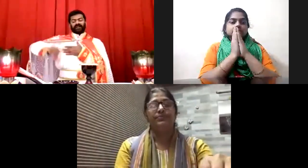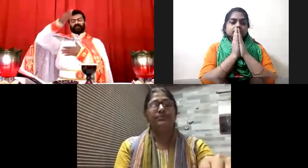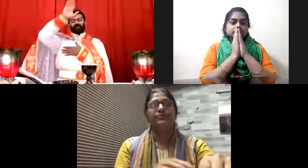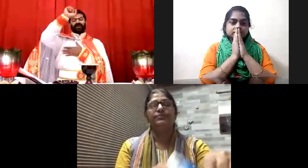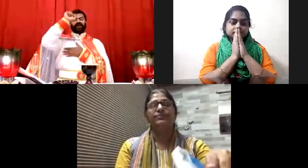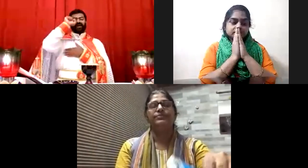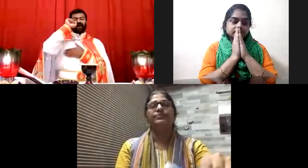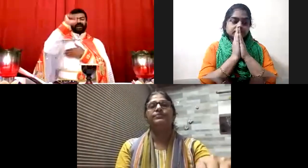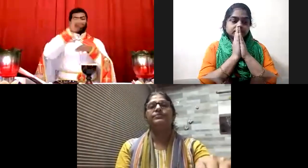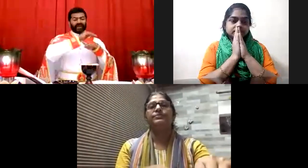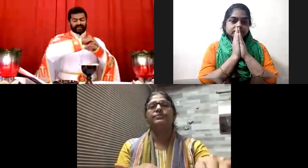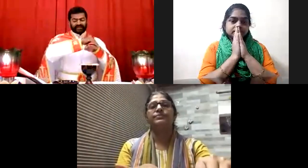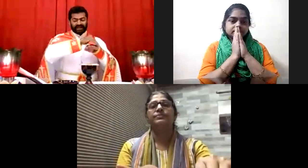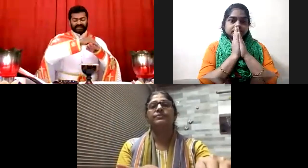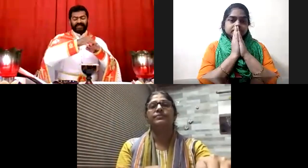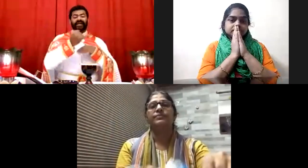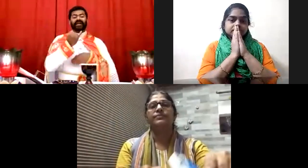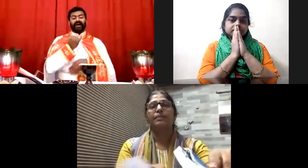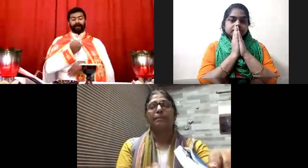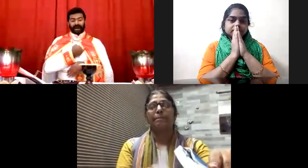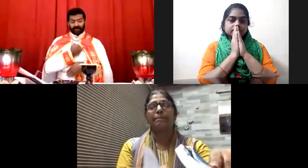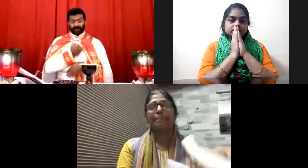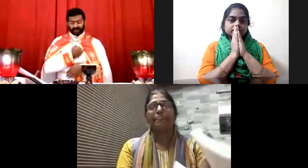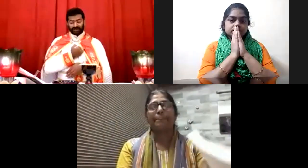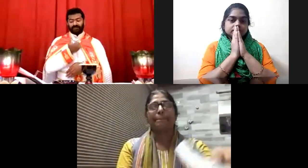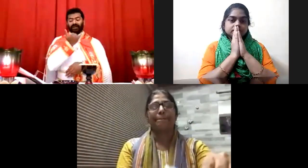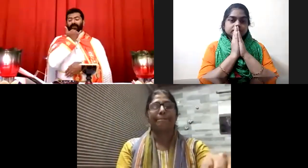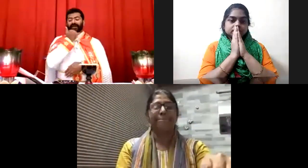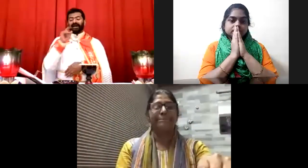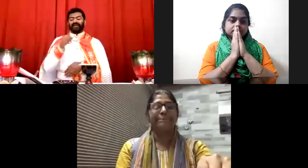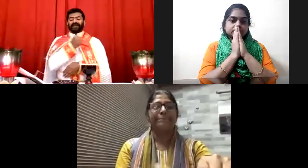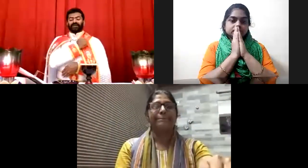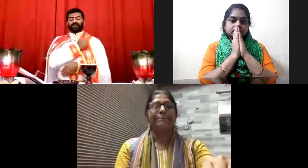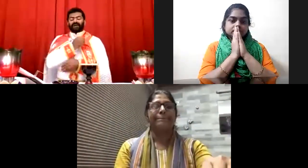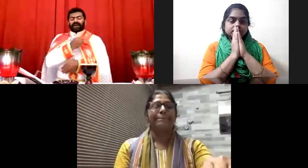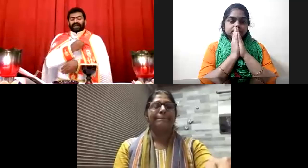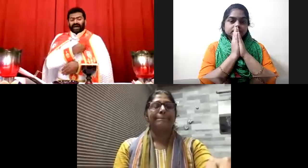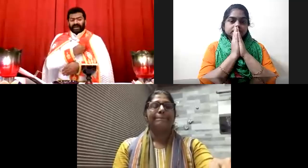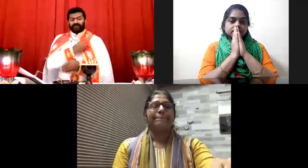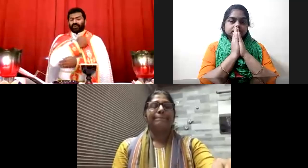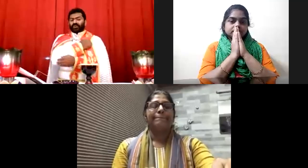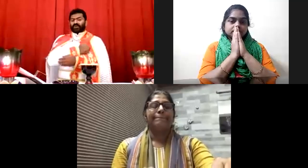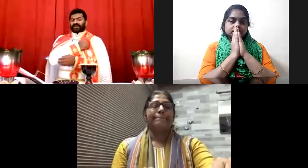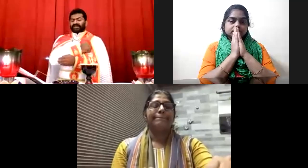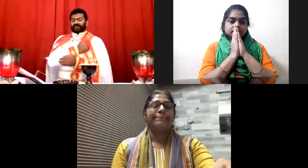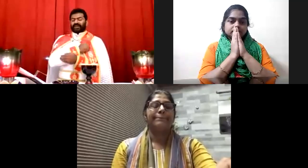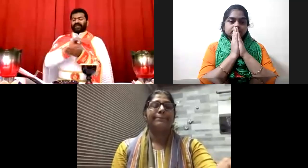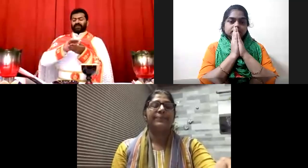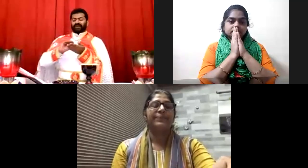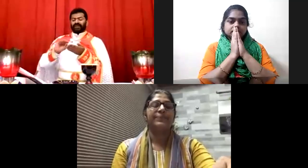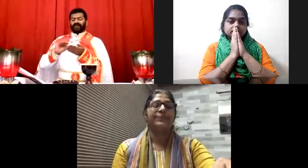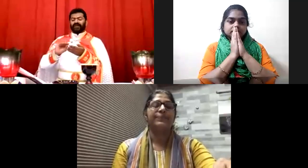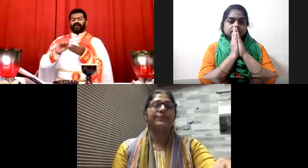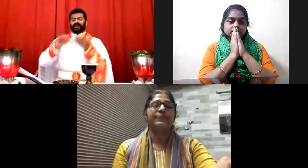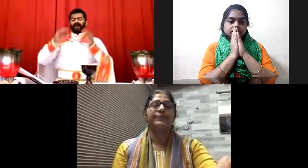കർത്താവാം ദൈവമേ, അങ്ങയുടെ ദാസരുടെ പാപങ്ങളും അപരാധങ്ങളും കാരുണ്യപൂർവ്വം